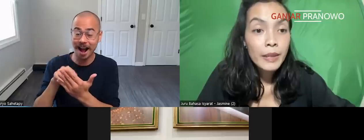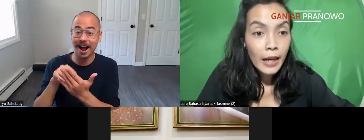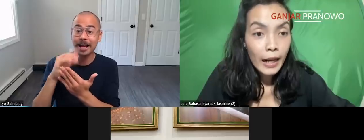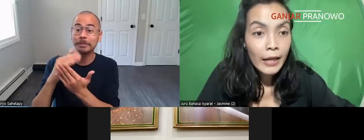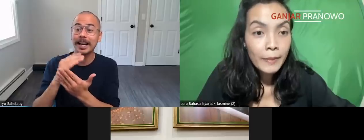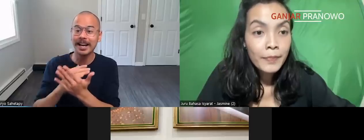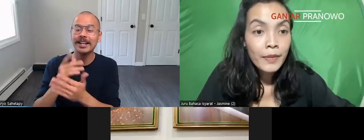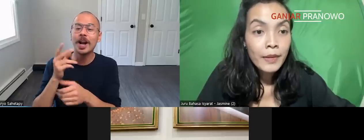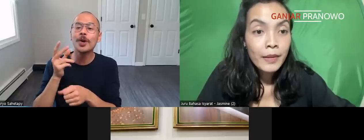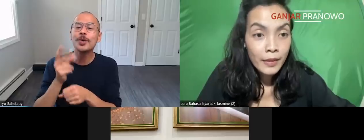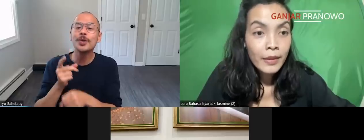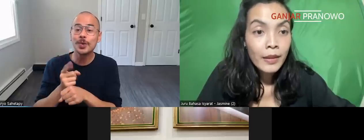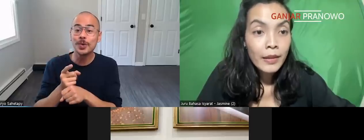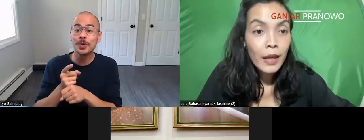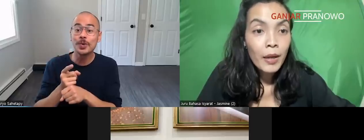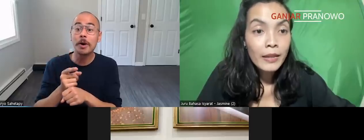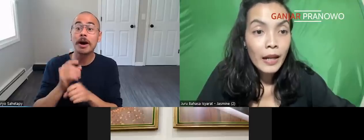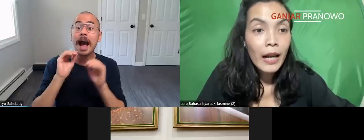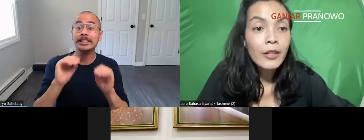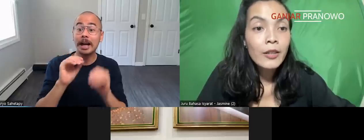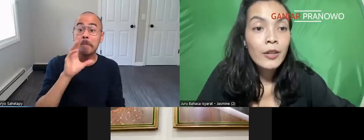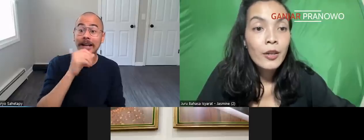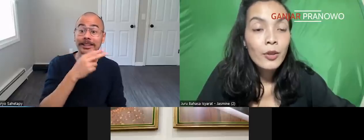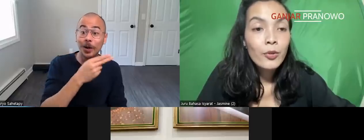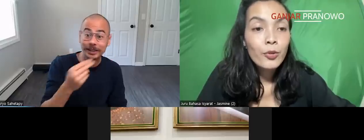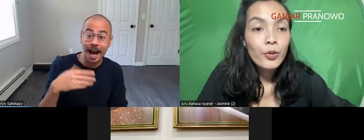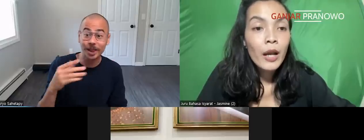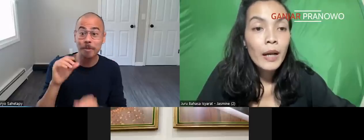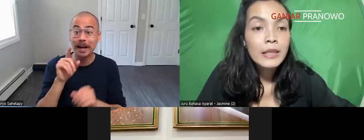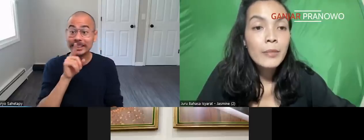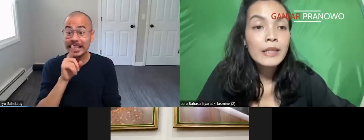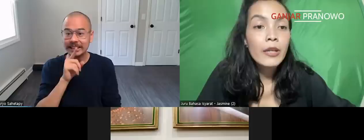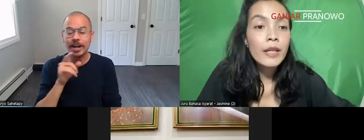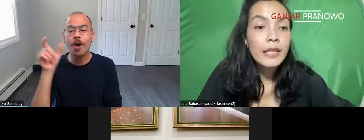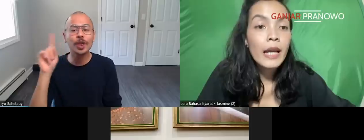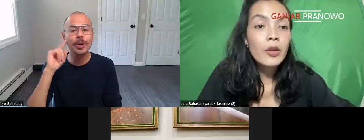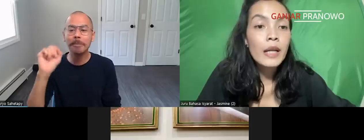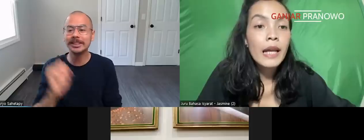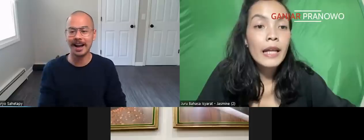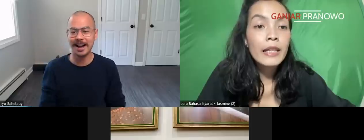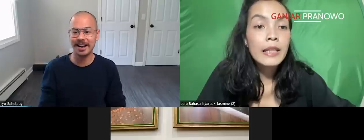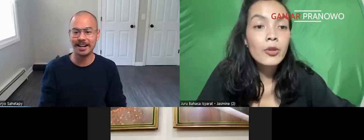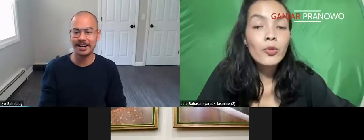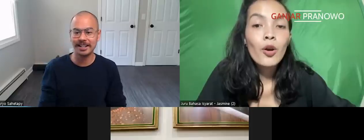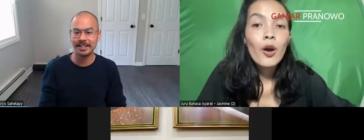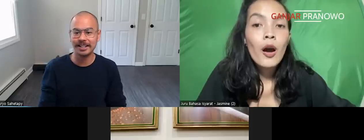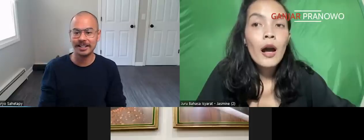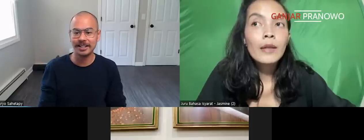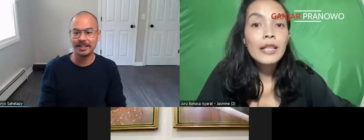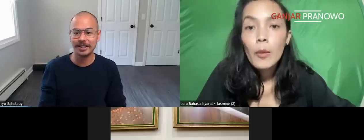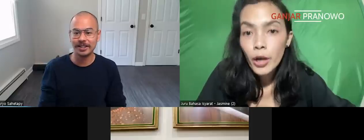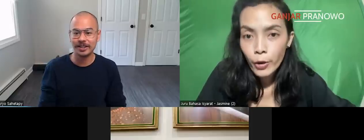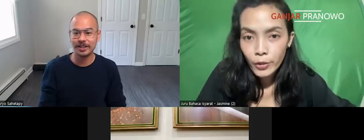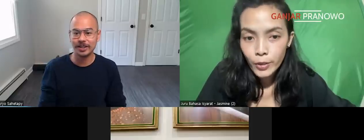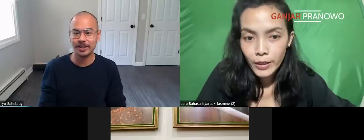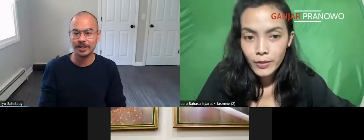ada kijakan yang mengatakan guru yang mengajar bahasa Indonesia atau bahasa Inggris itu